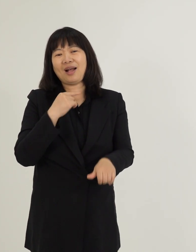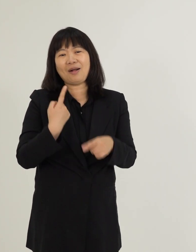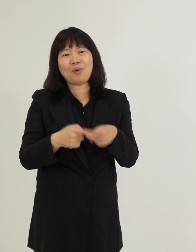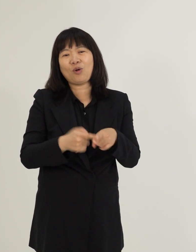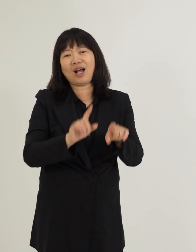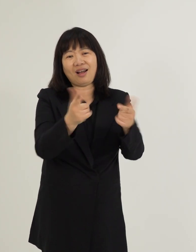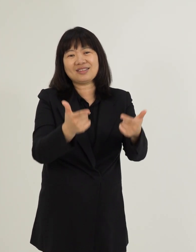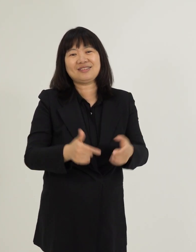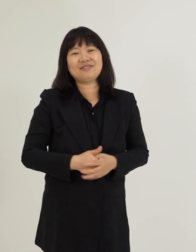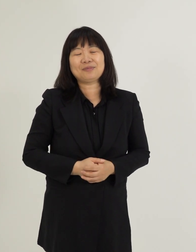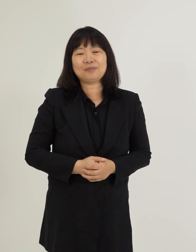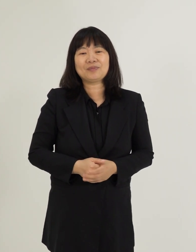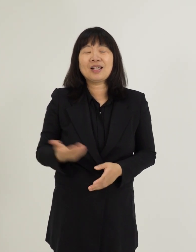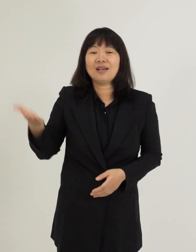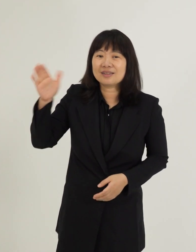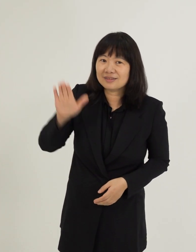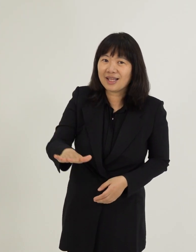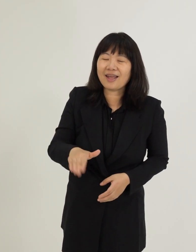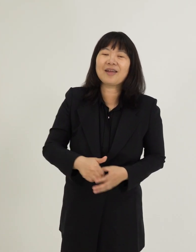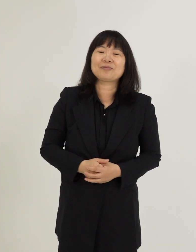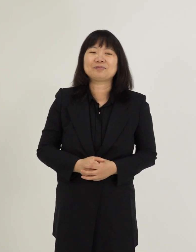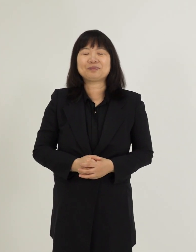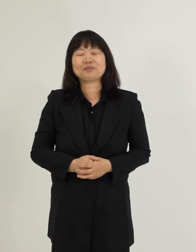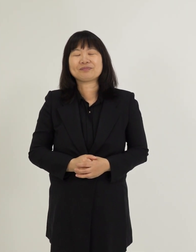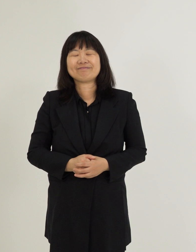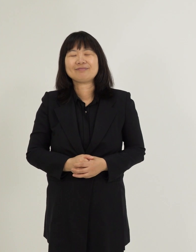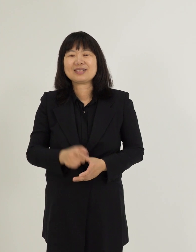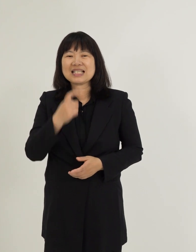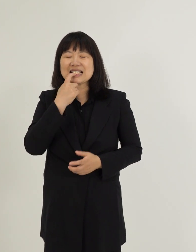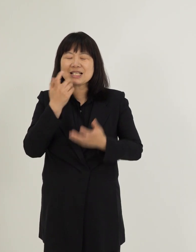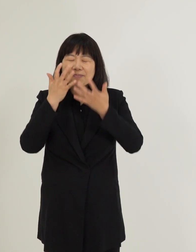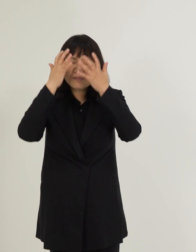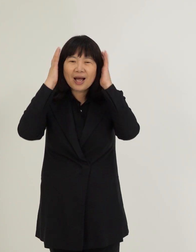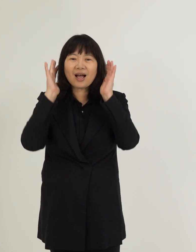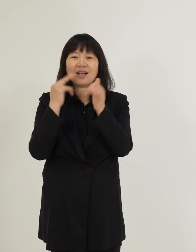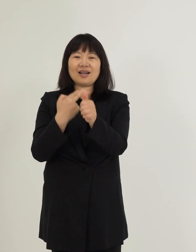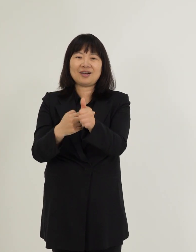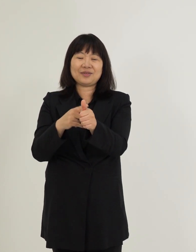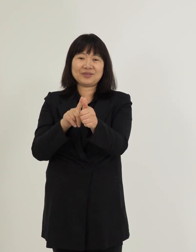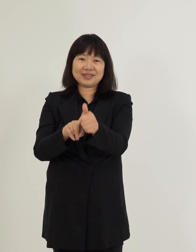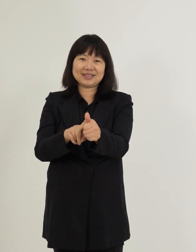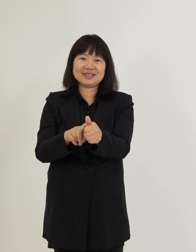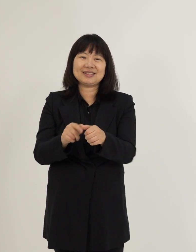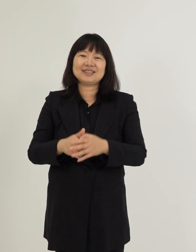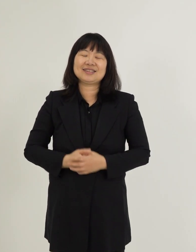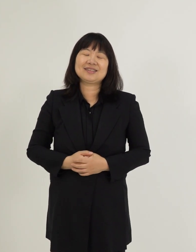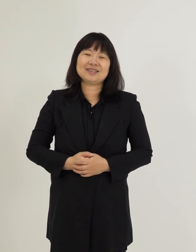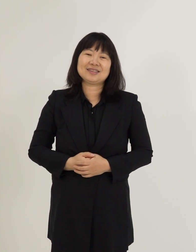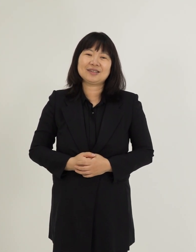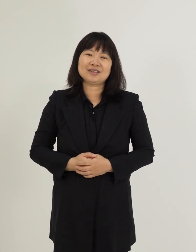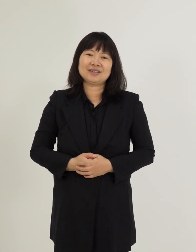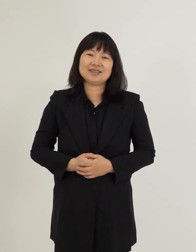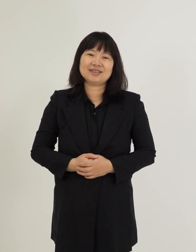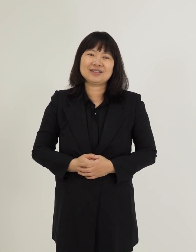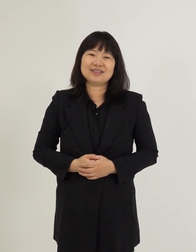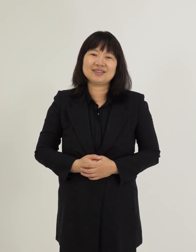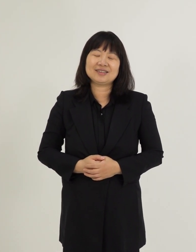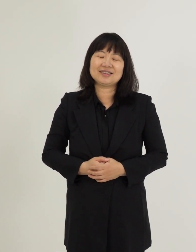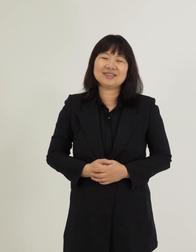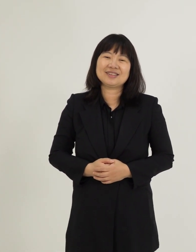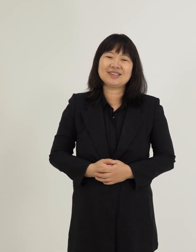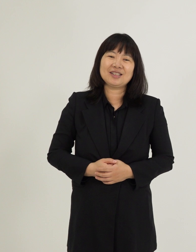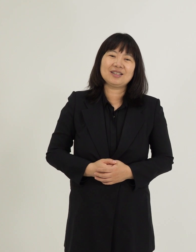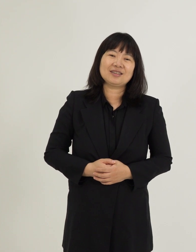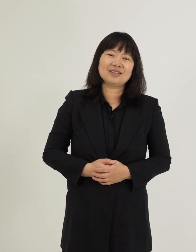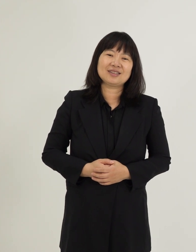이렇게 뒤에서 그런 백발이 성성한 교수님들이 그 할렘과 같은